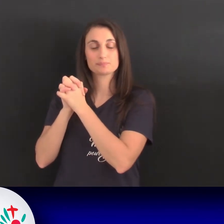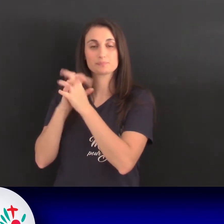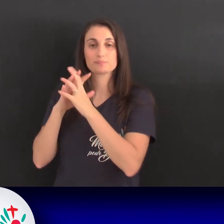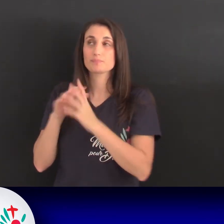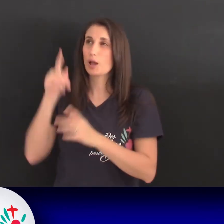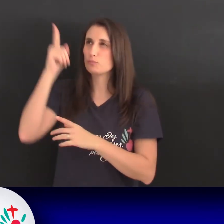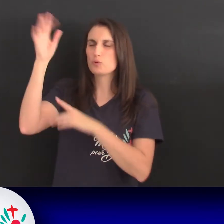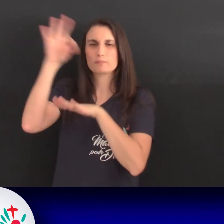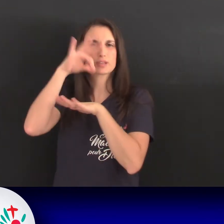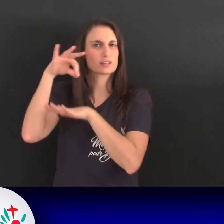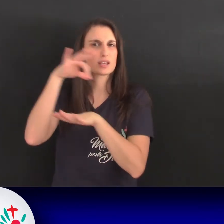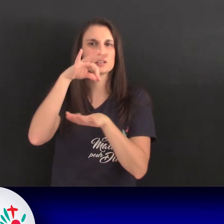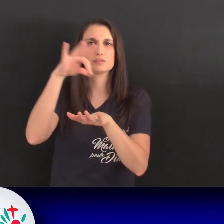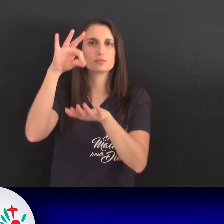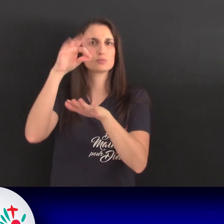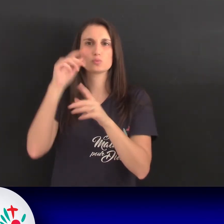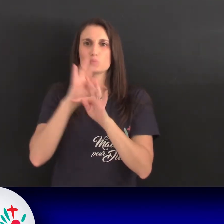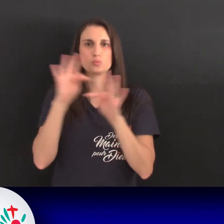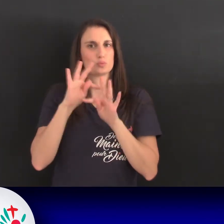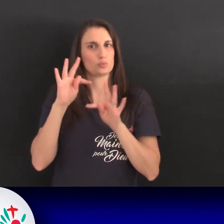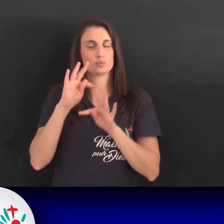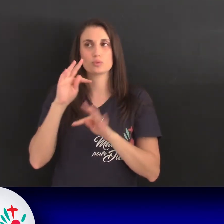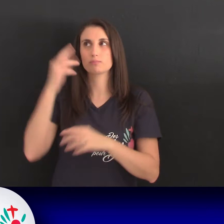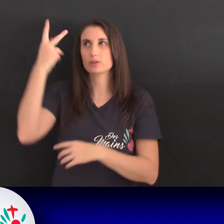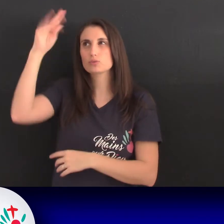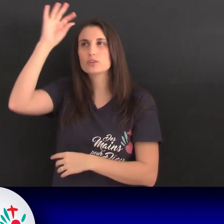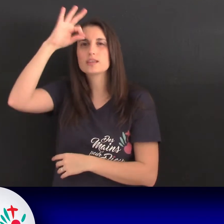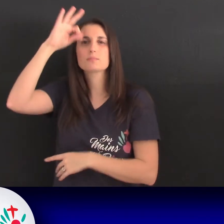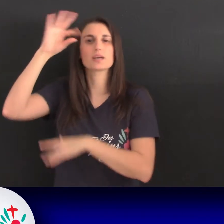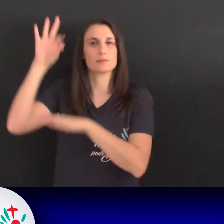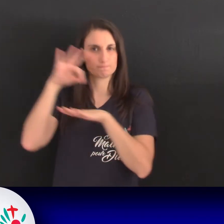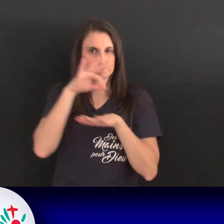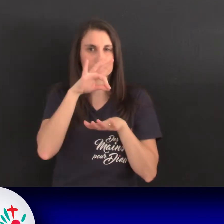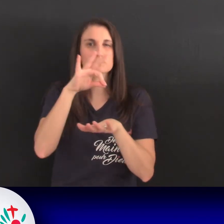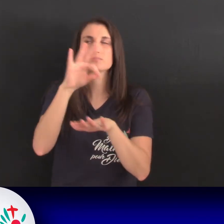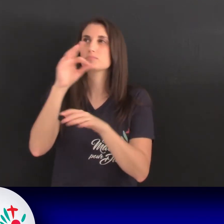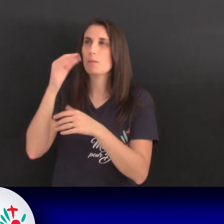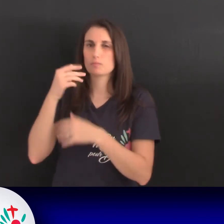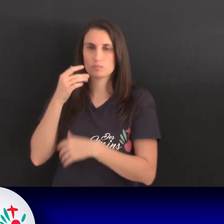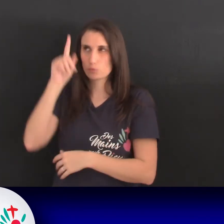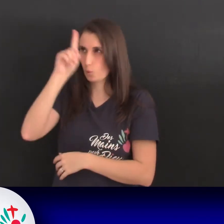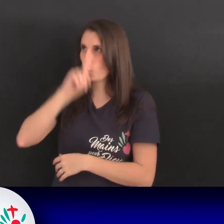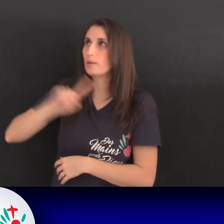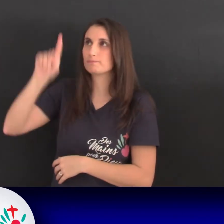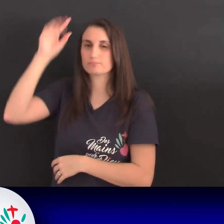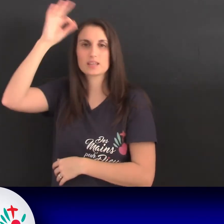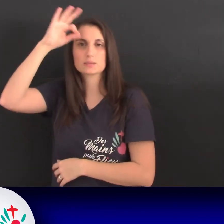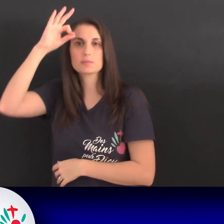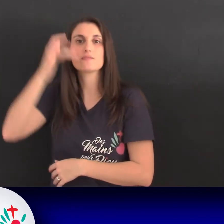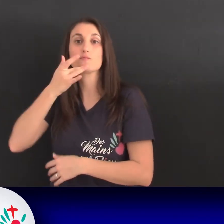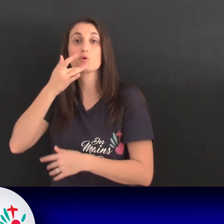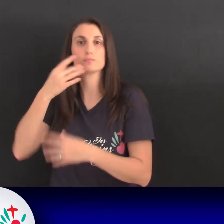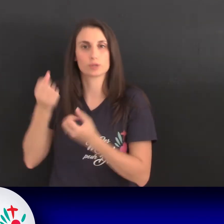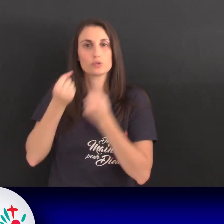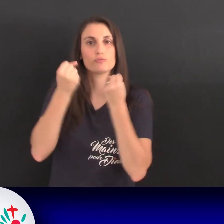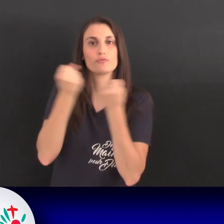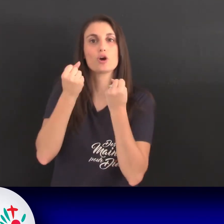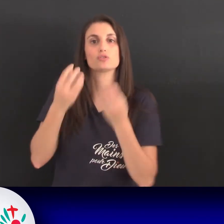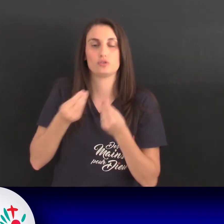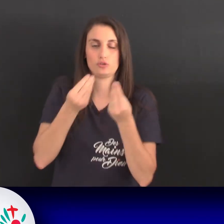que tout soit guidé par son esprit, parce que je crois que l'Esprit de Dieu est encore là pour nous fortifier ce matin. Prions